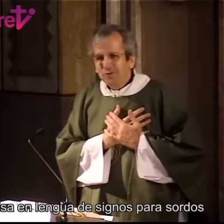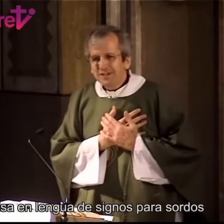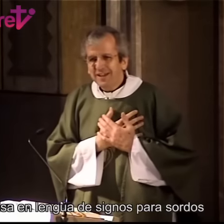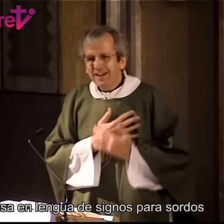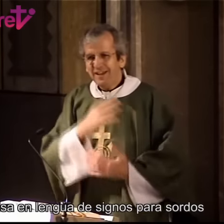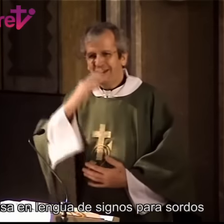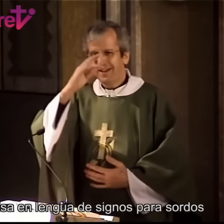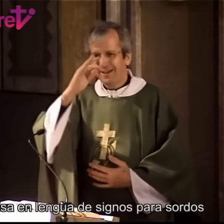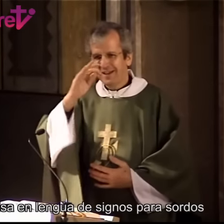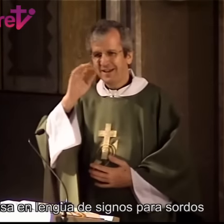Ilustre